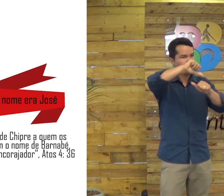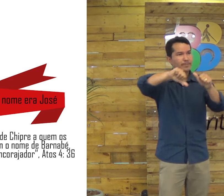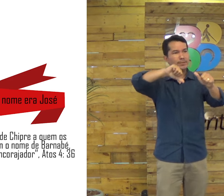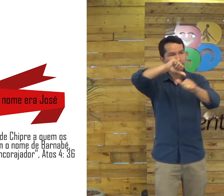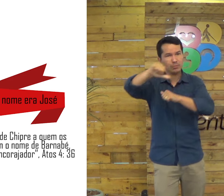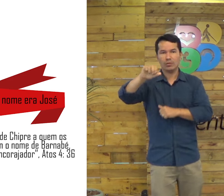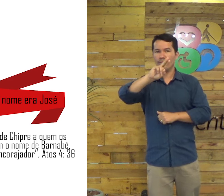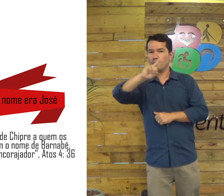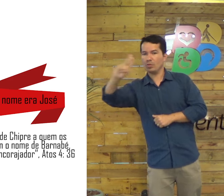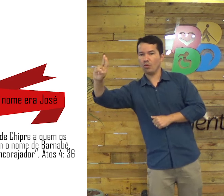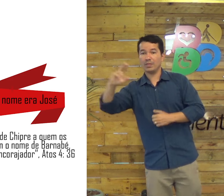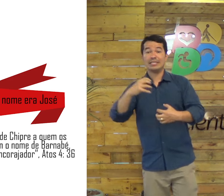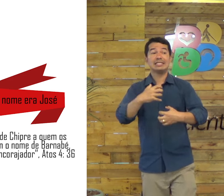a gente percebe que ele tem.